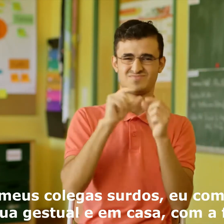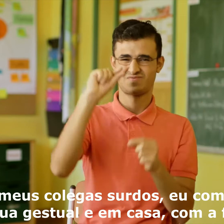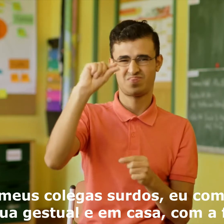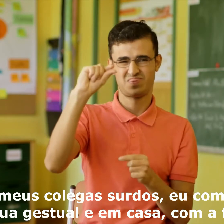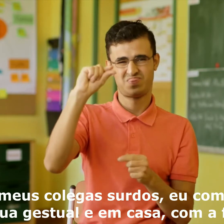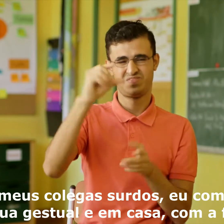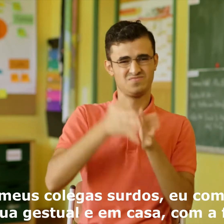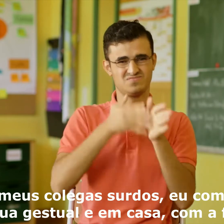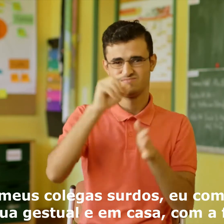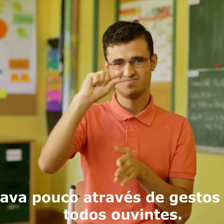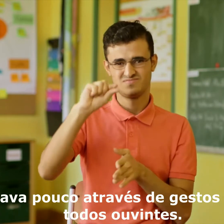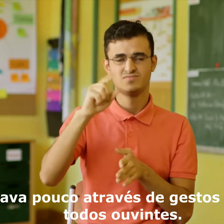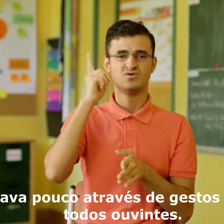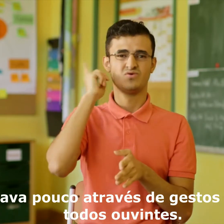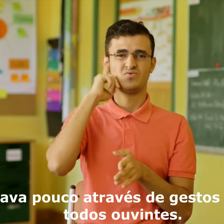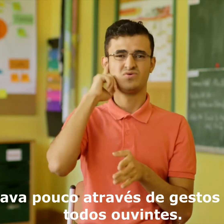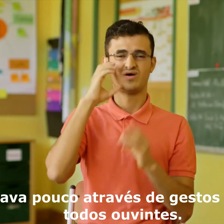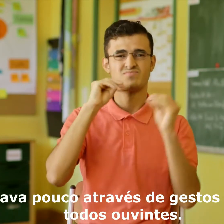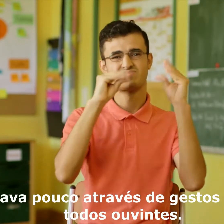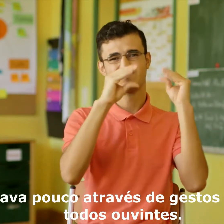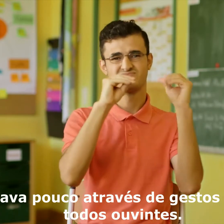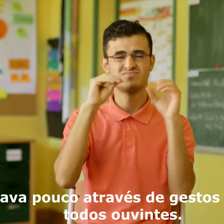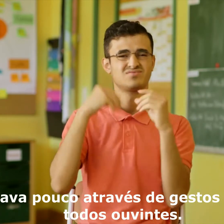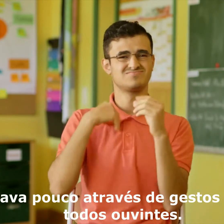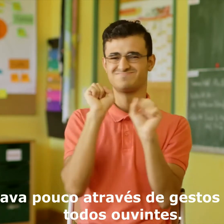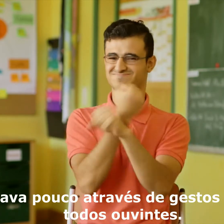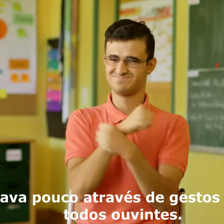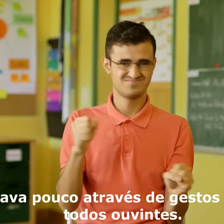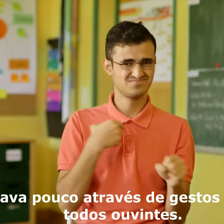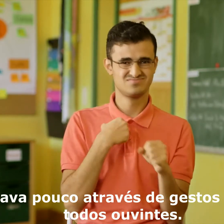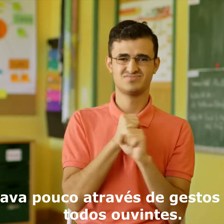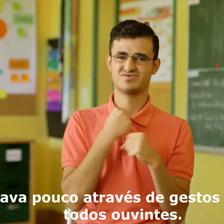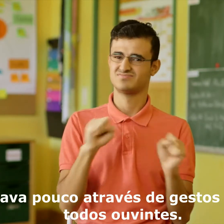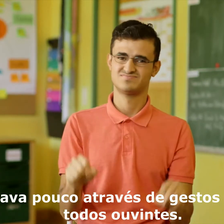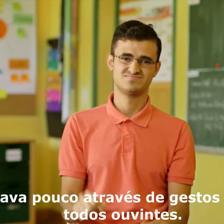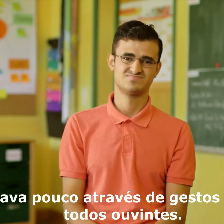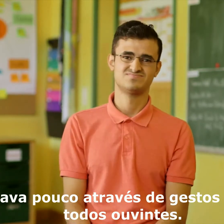com a minha família, a língua gestual era muito pouca porque eles eram ouvintes e falavam.